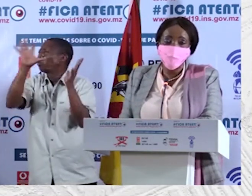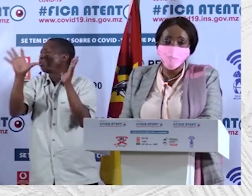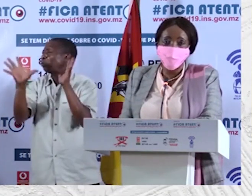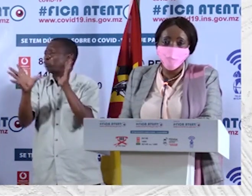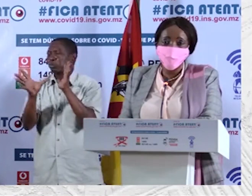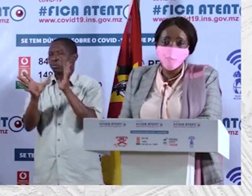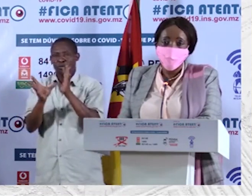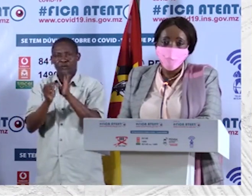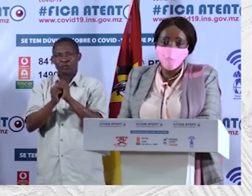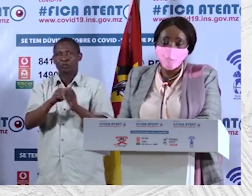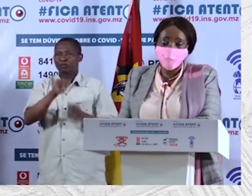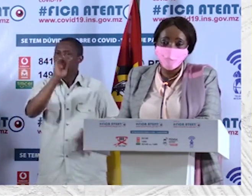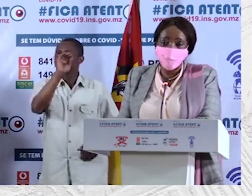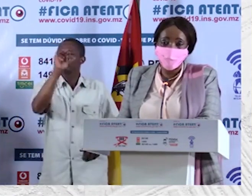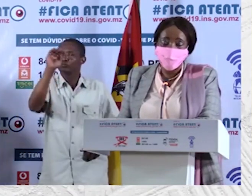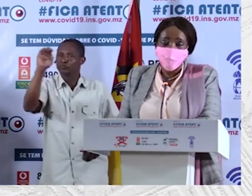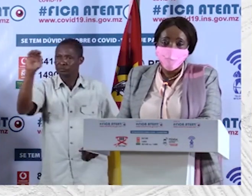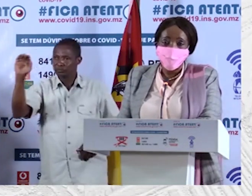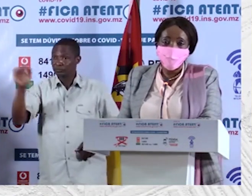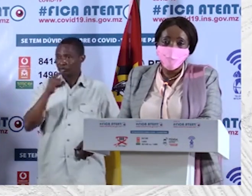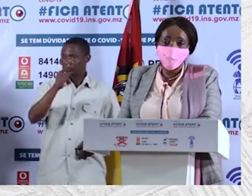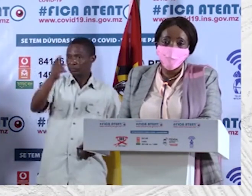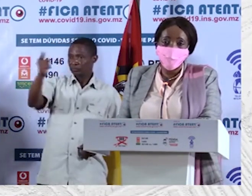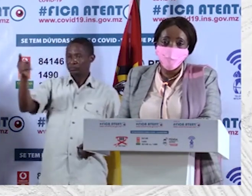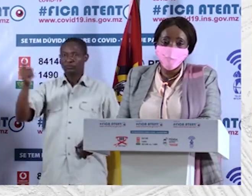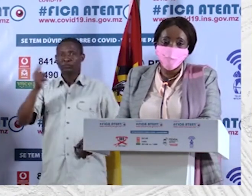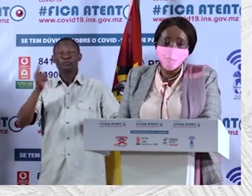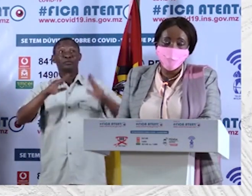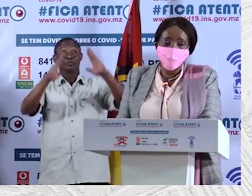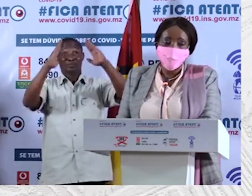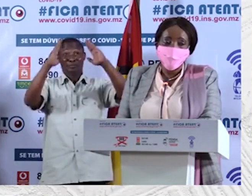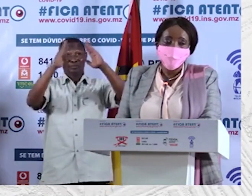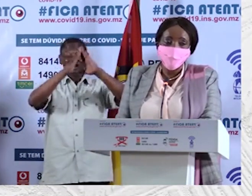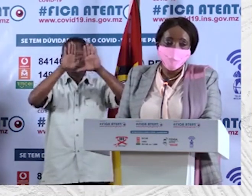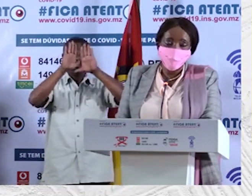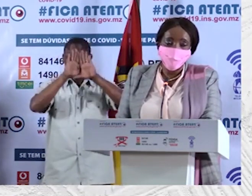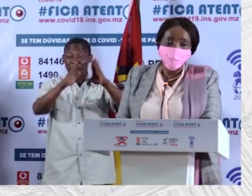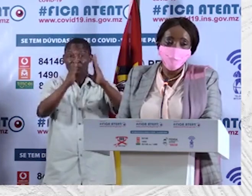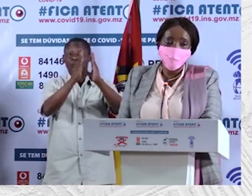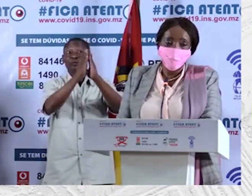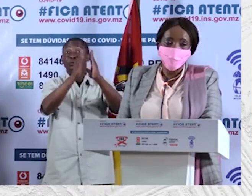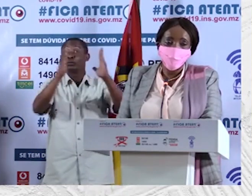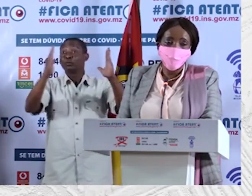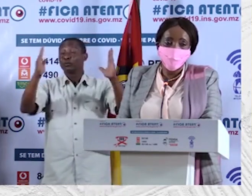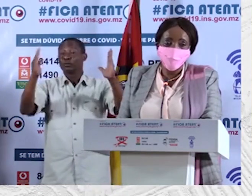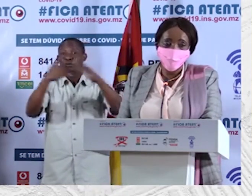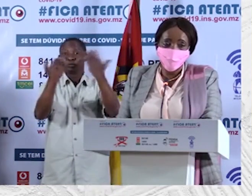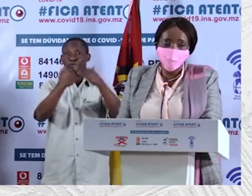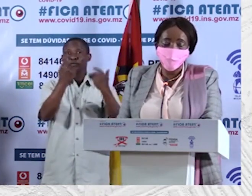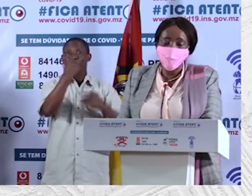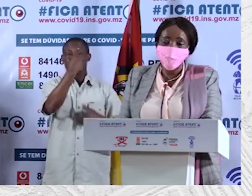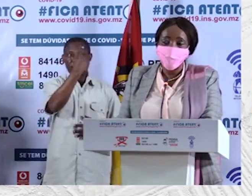estão sujeitas à quarentena ou ao isolamento domiciliar, que devem cumprir com